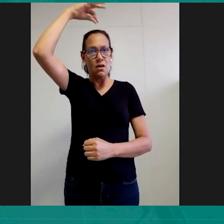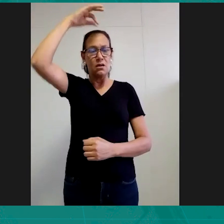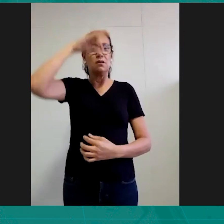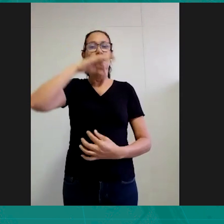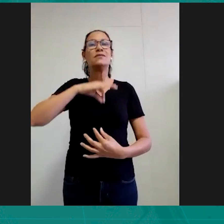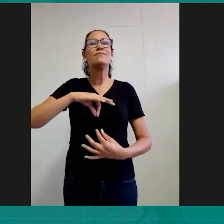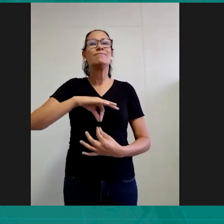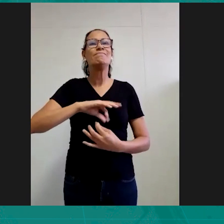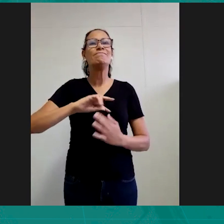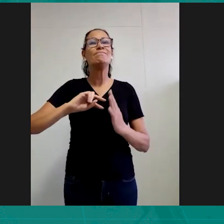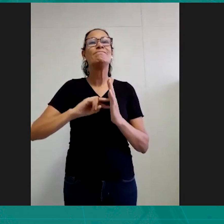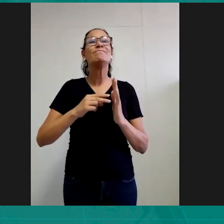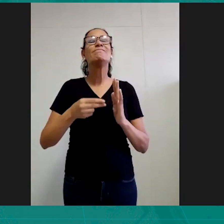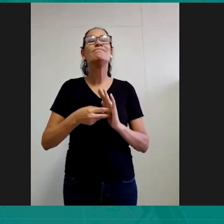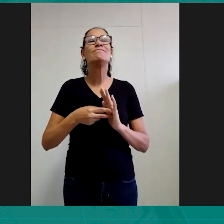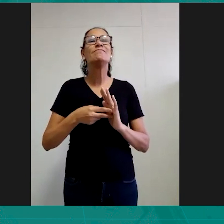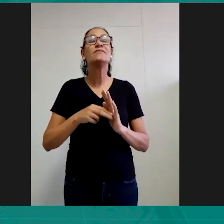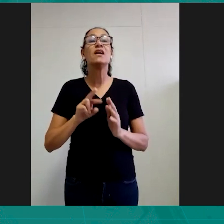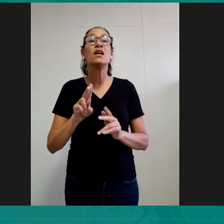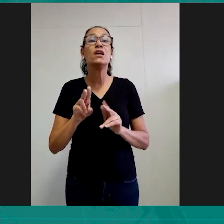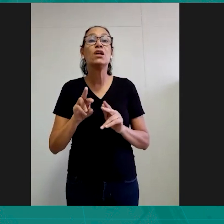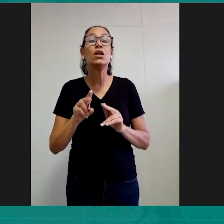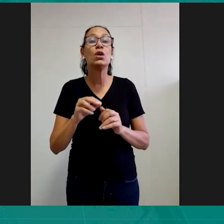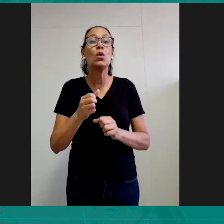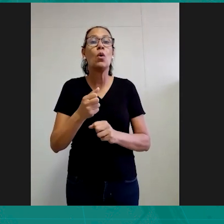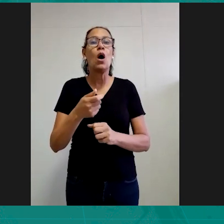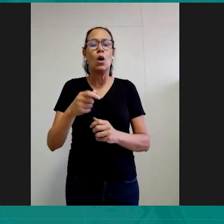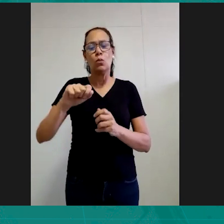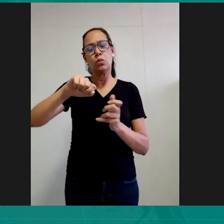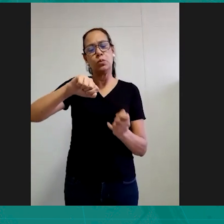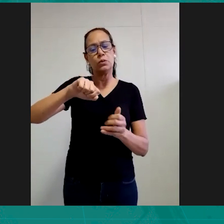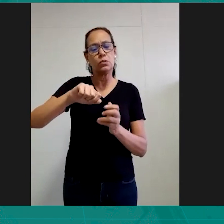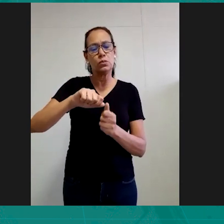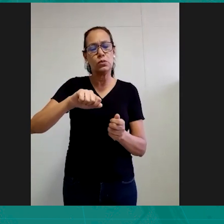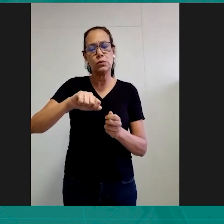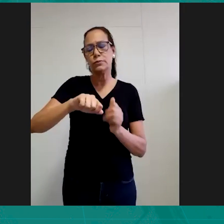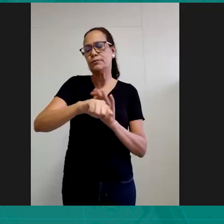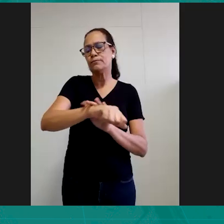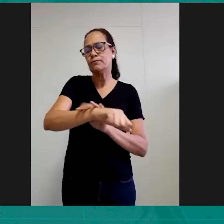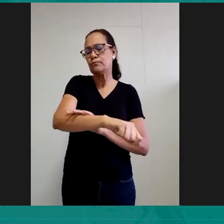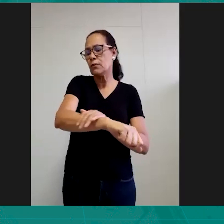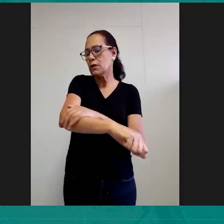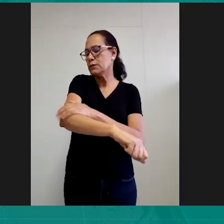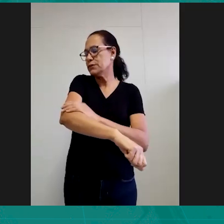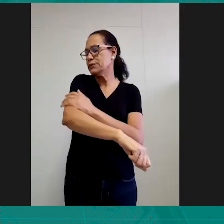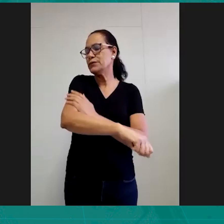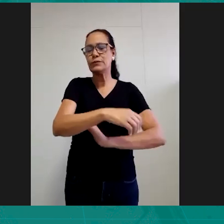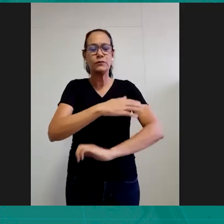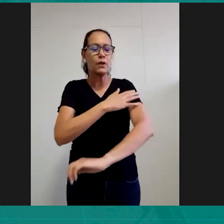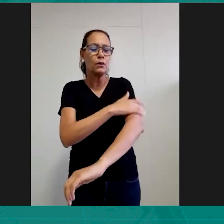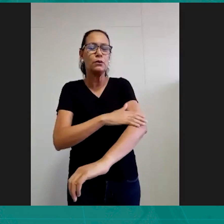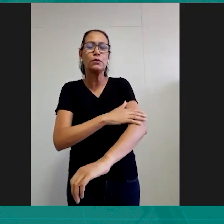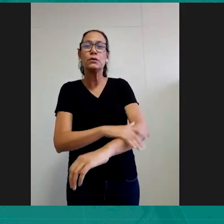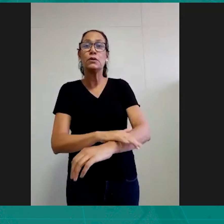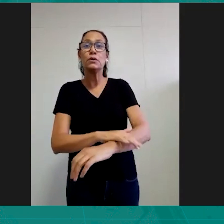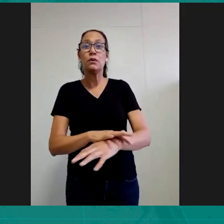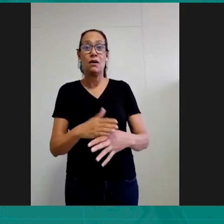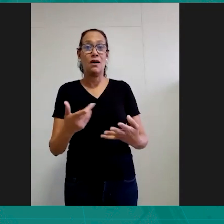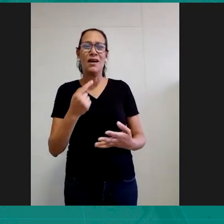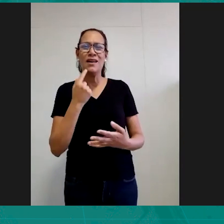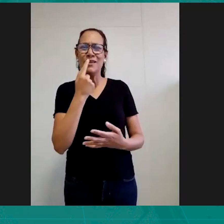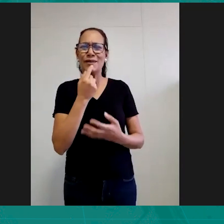fica agradável? Uau, que gostoso, não é isso? Né? Quando está lábios secos, né?